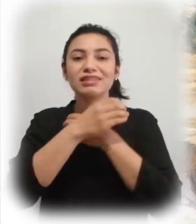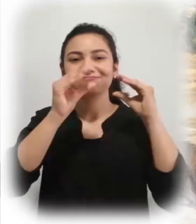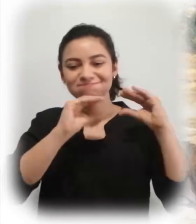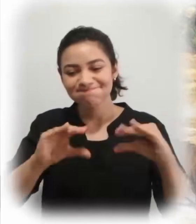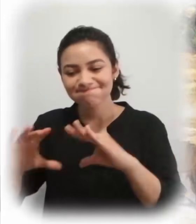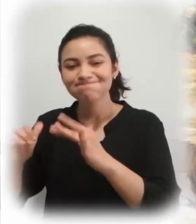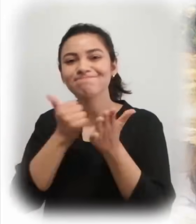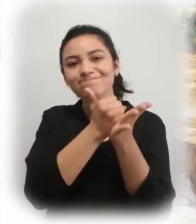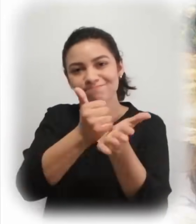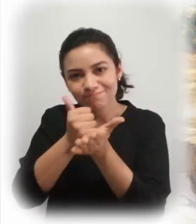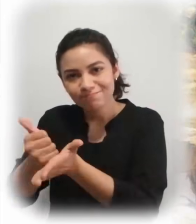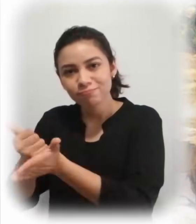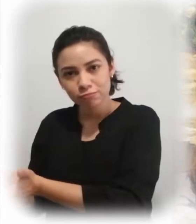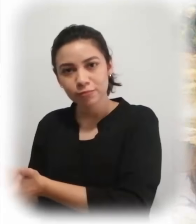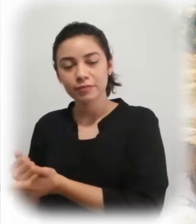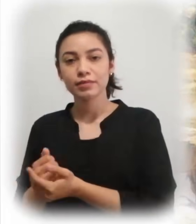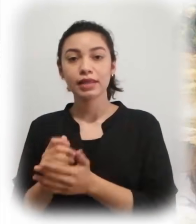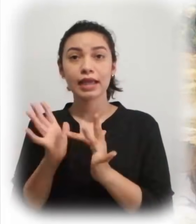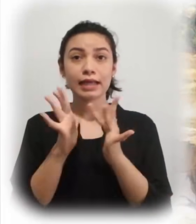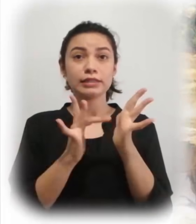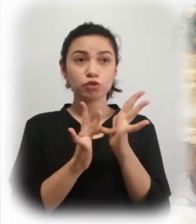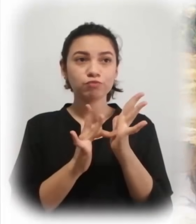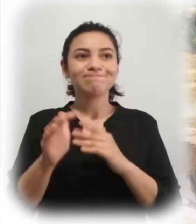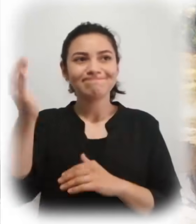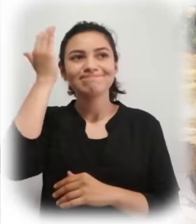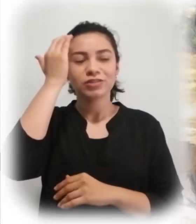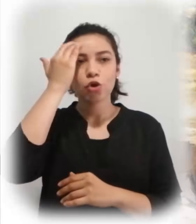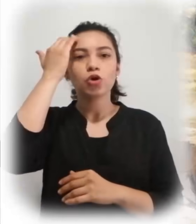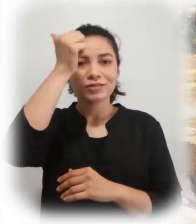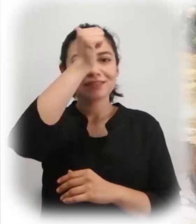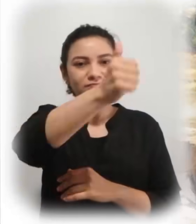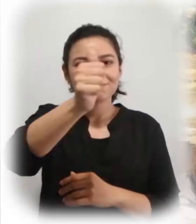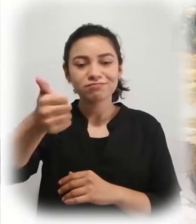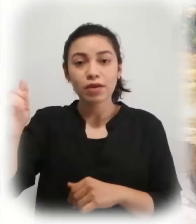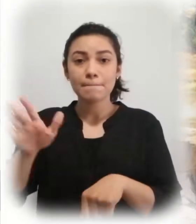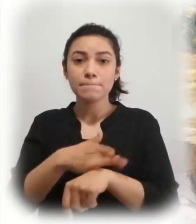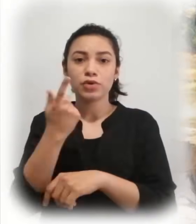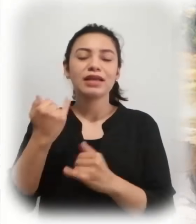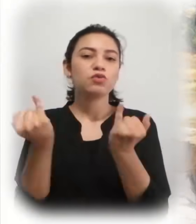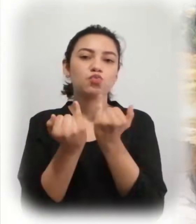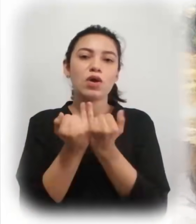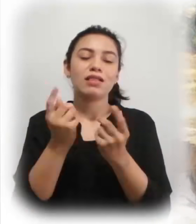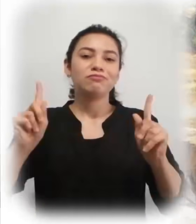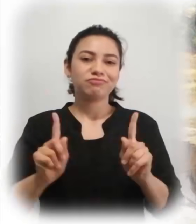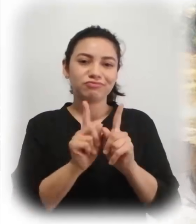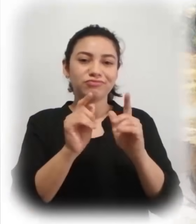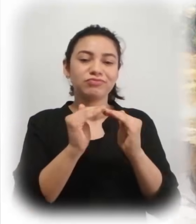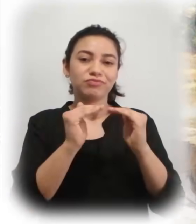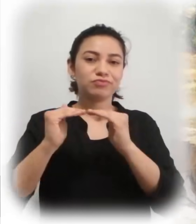nos conoce porque se ha hecho uno de nosotros, porque comparte, porque sufre con nosotros.